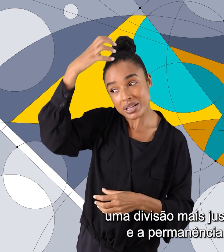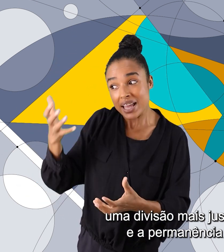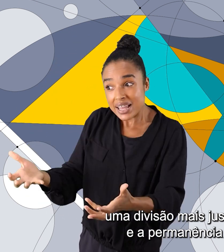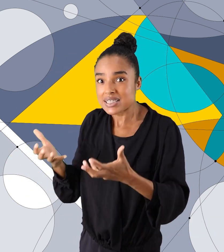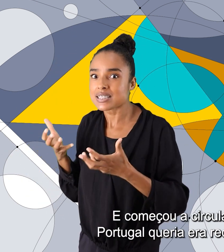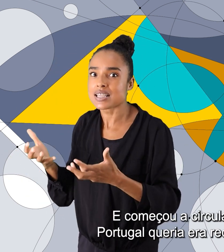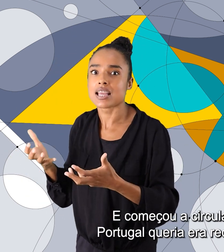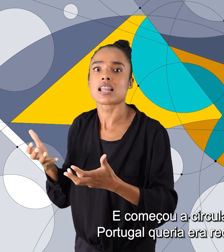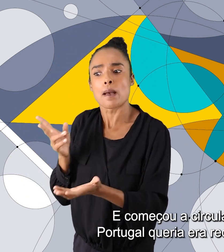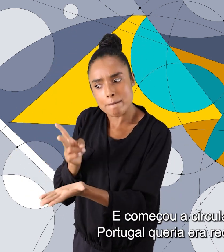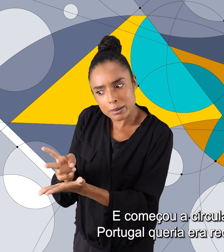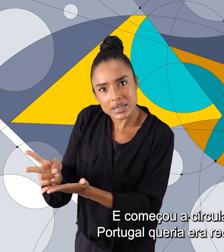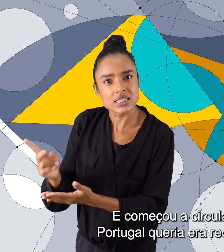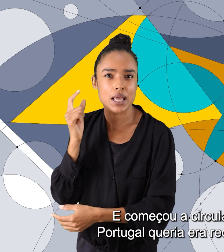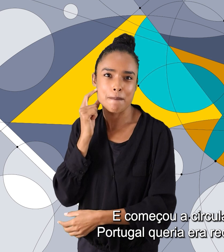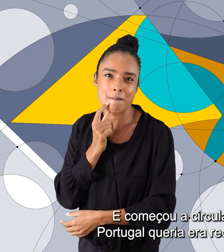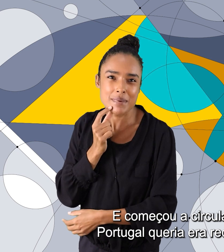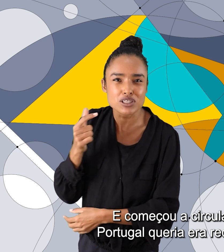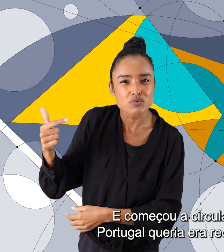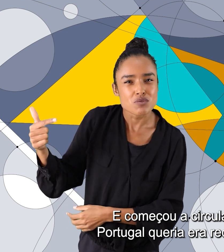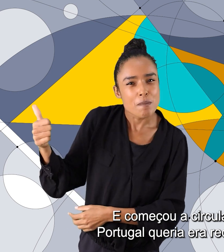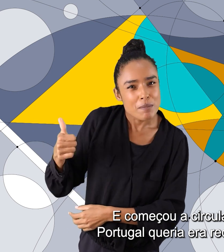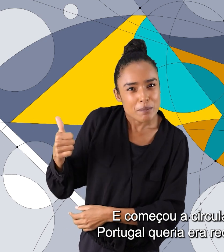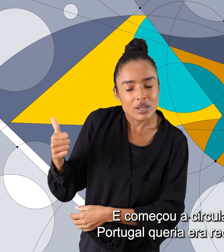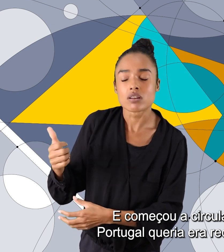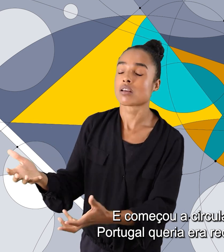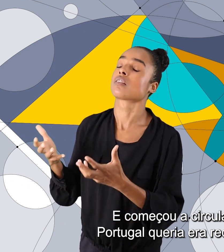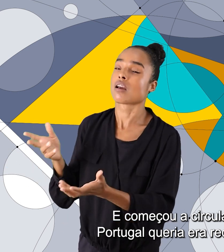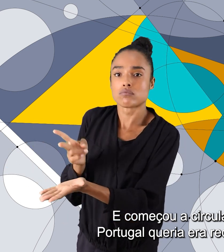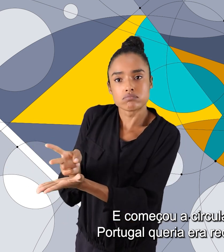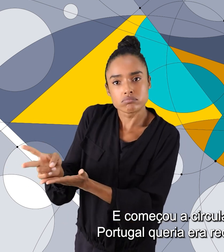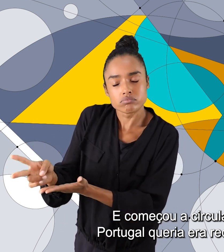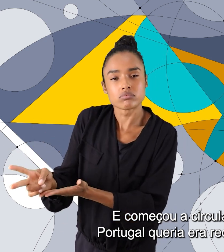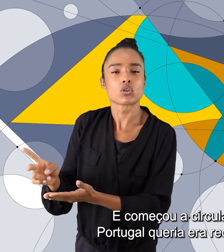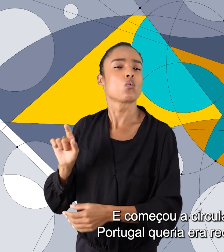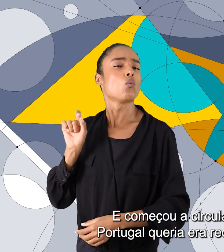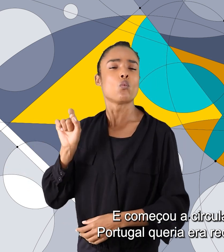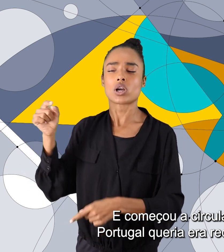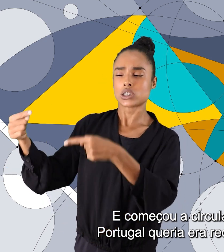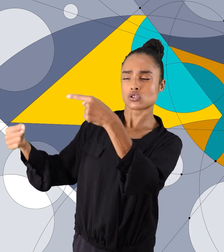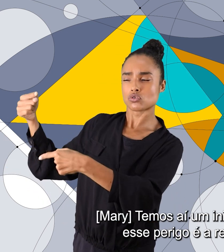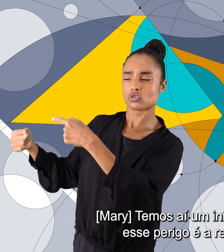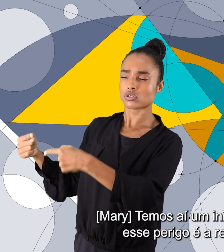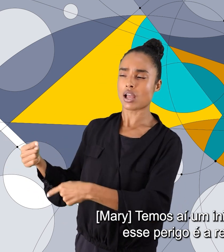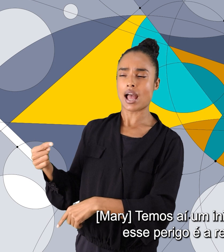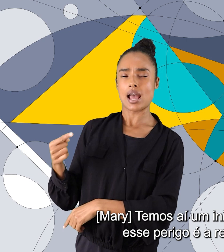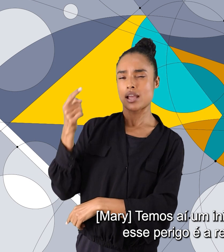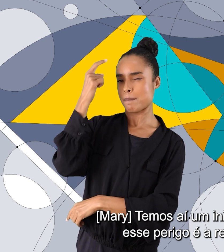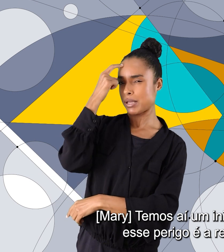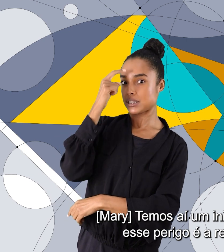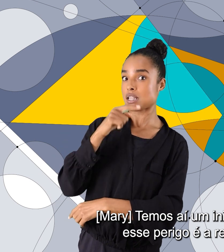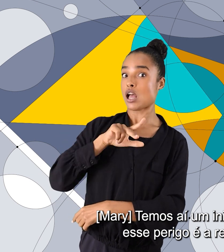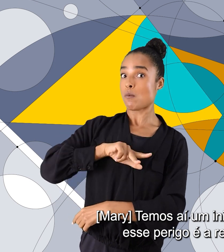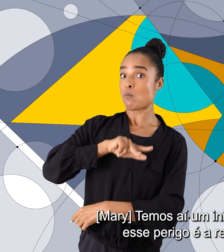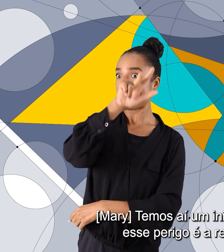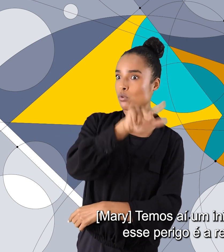príncipe. E começou a circular por aqui que Portugal queria era recolonizar o Brasil. Temos aí um inimigo comum,